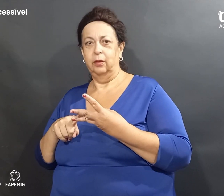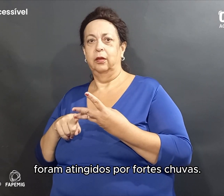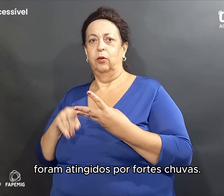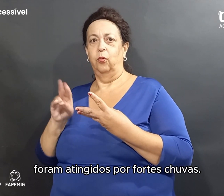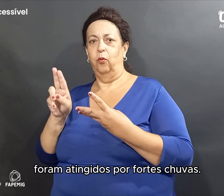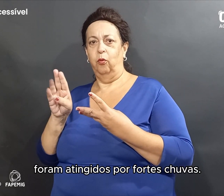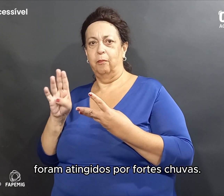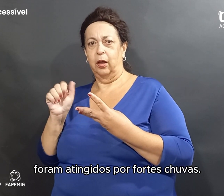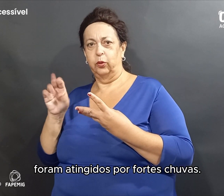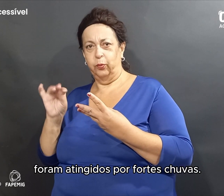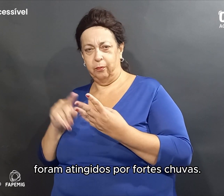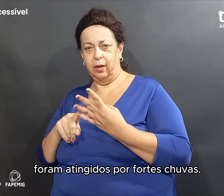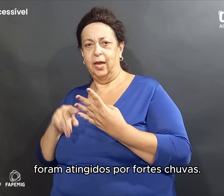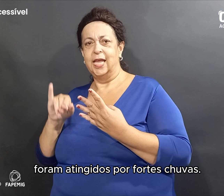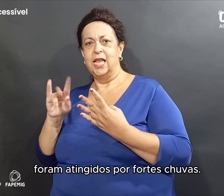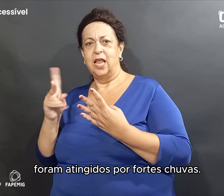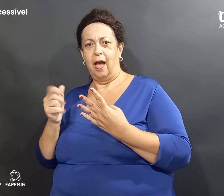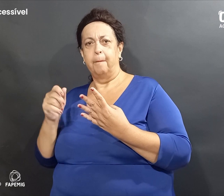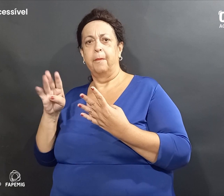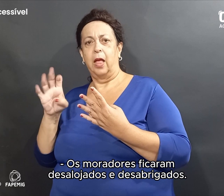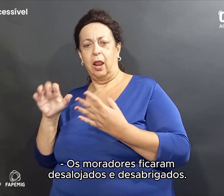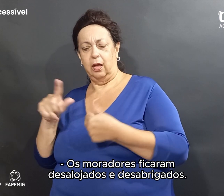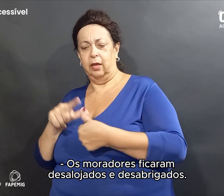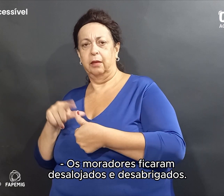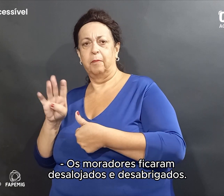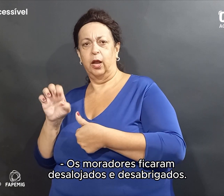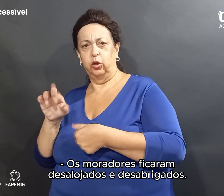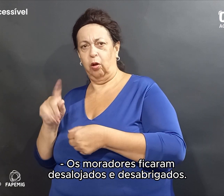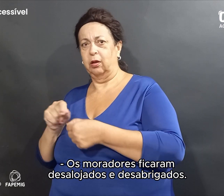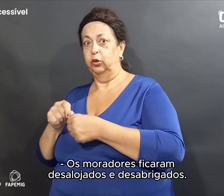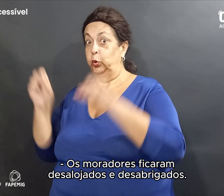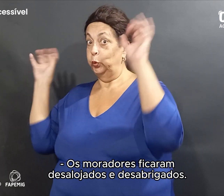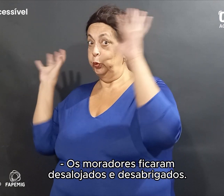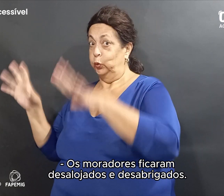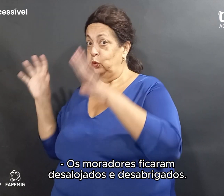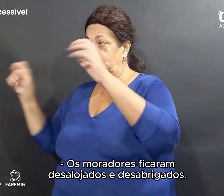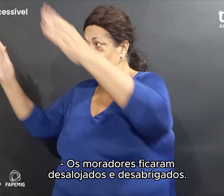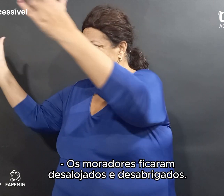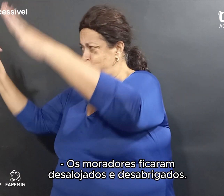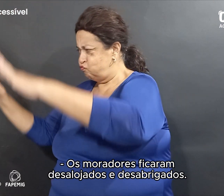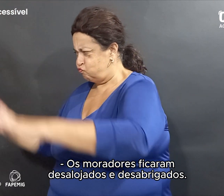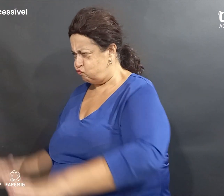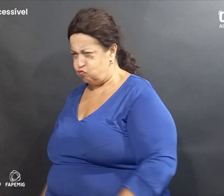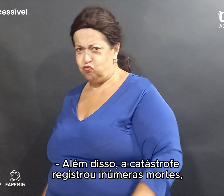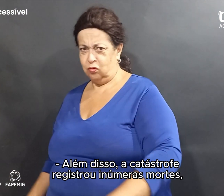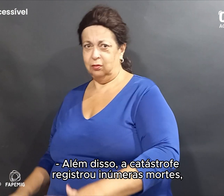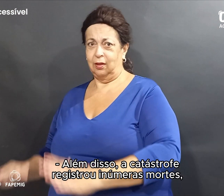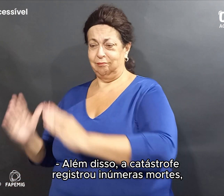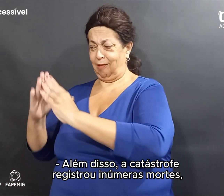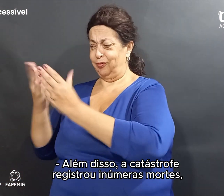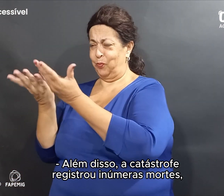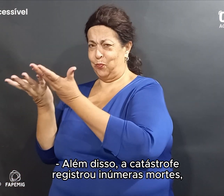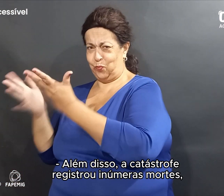Bertioga, foram atingidos por fortes chuvas. Os moradores ficaram desalojados e desabrigados. Além disso, a